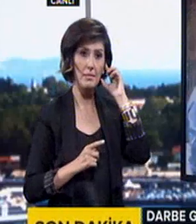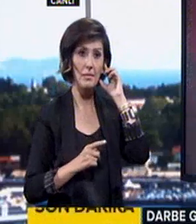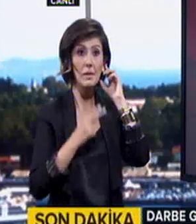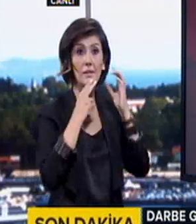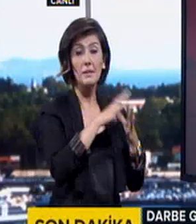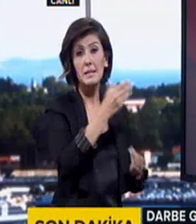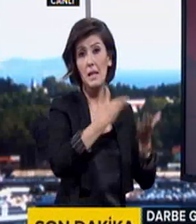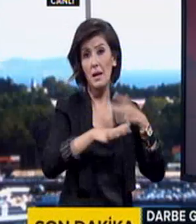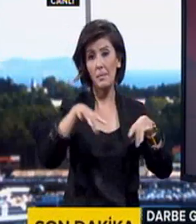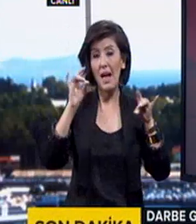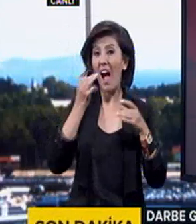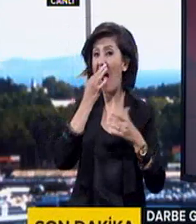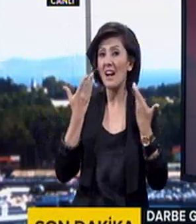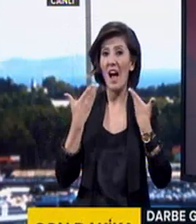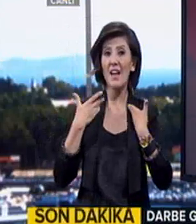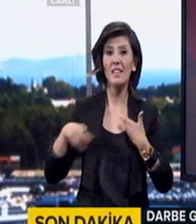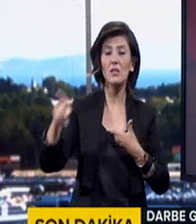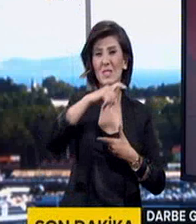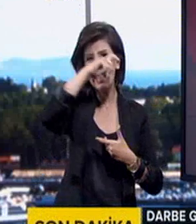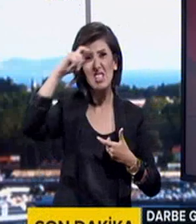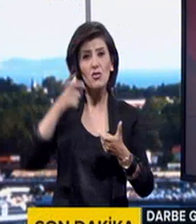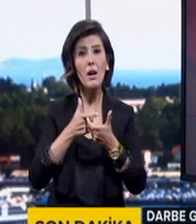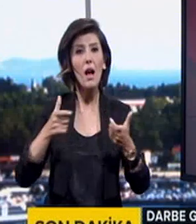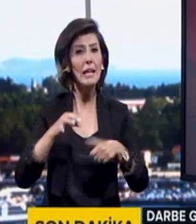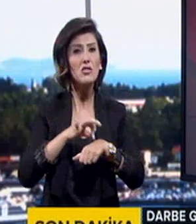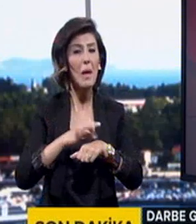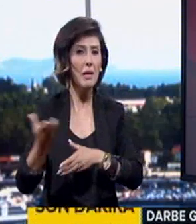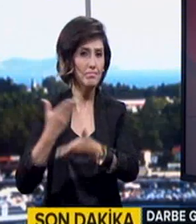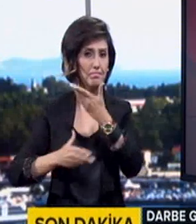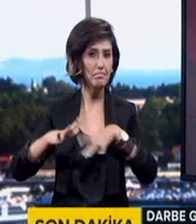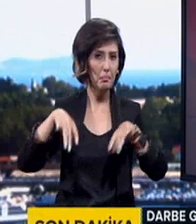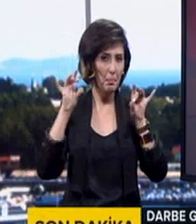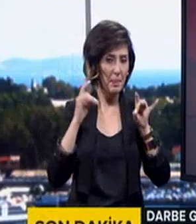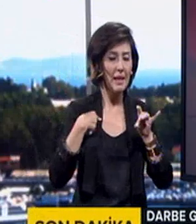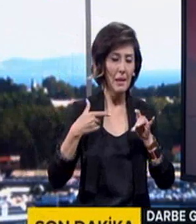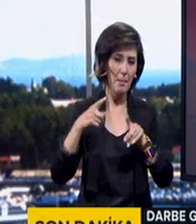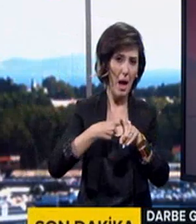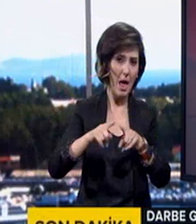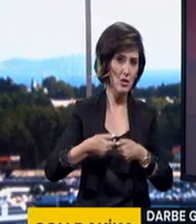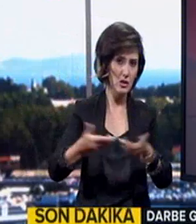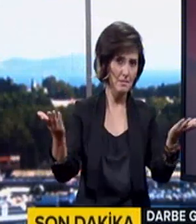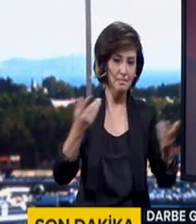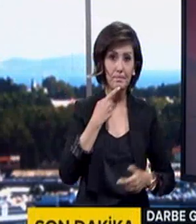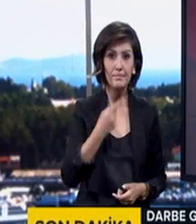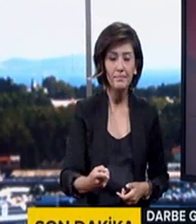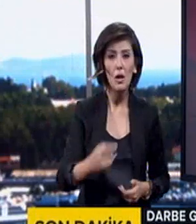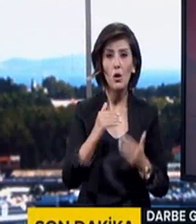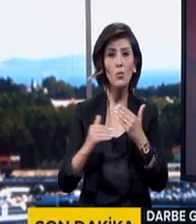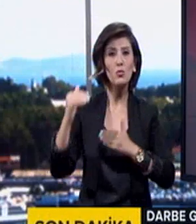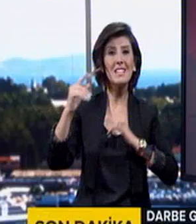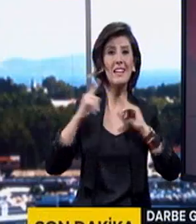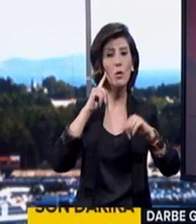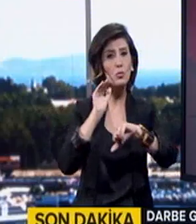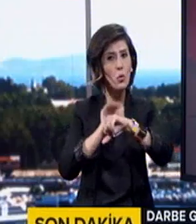Damla Uğur Türk aktardı. Ankara Adliyesi'ndeki o sıcak anları, gelişmeleri biz de sizlerle paylaşmış olduk. Yüksek